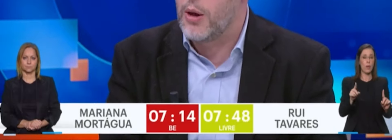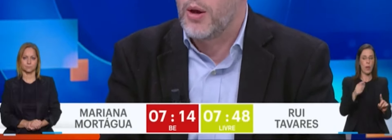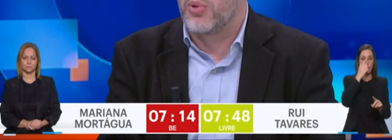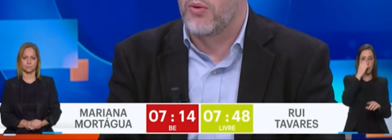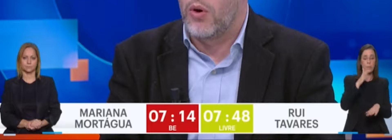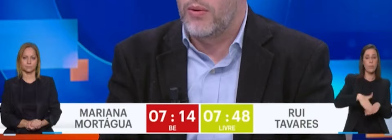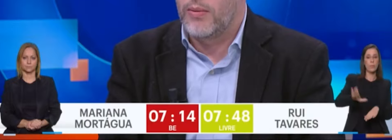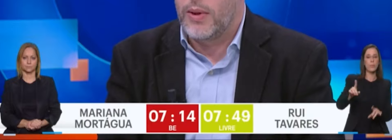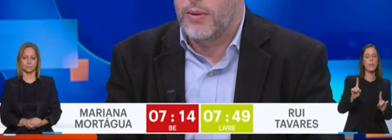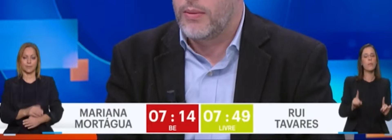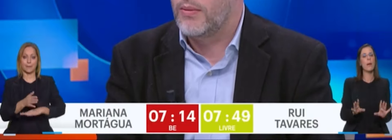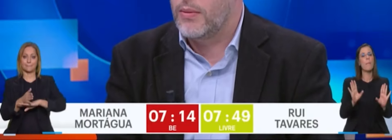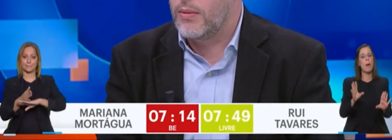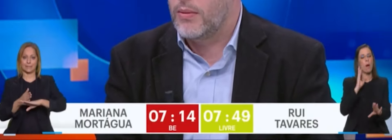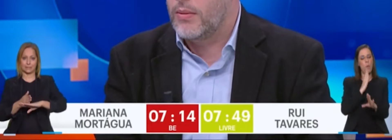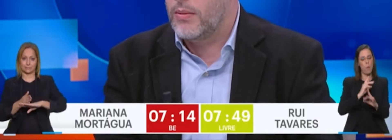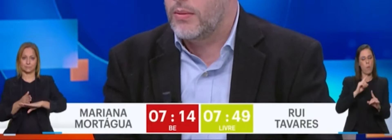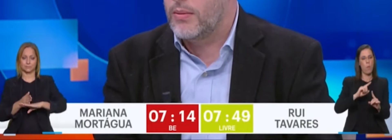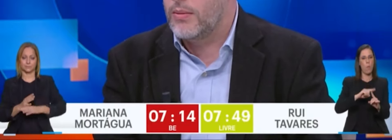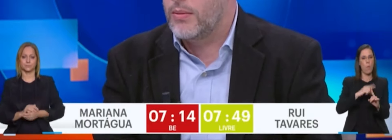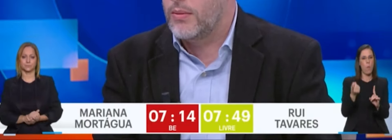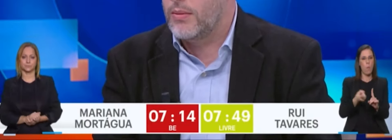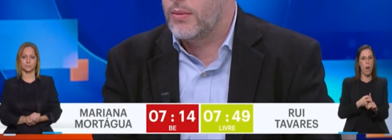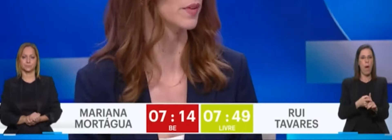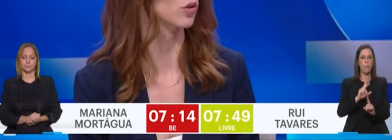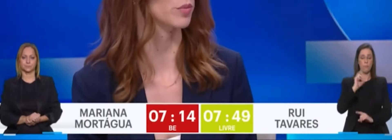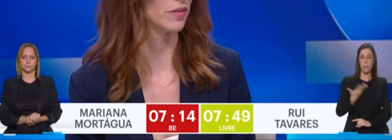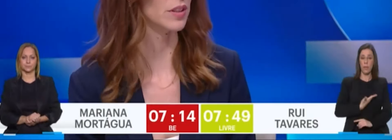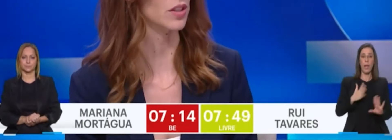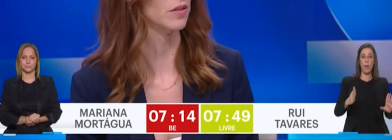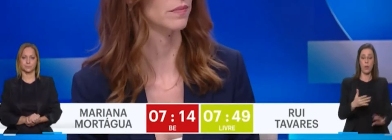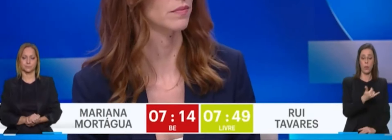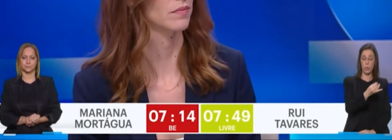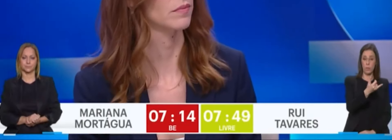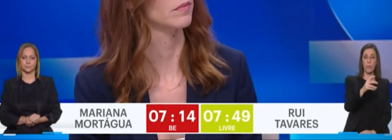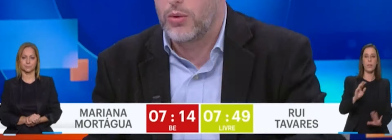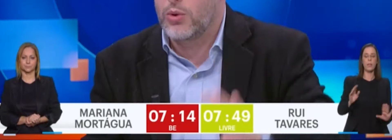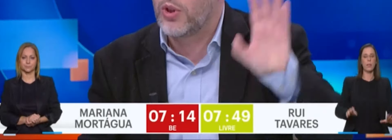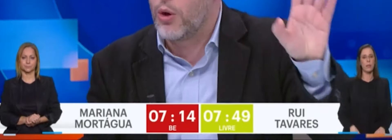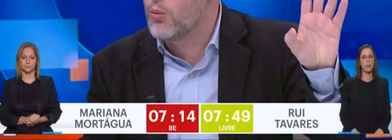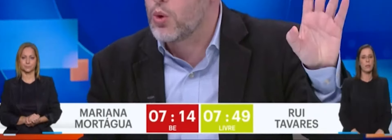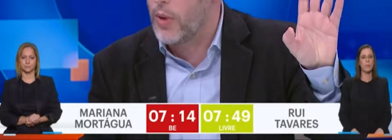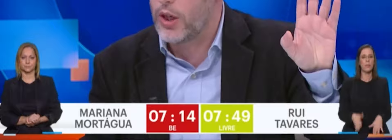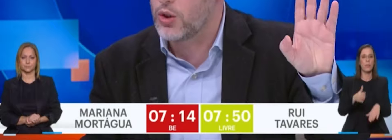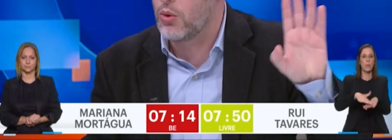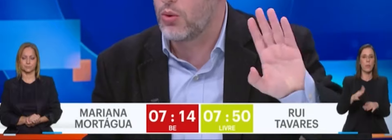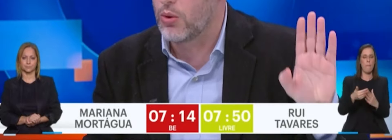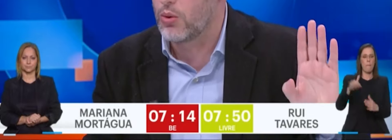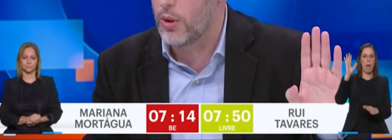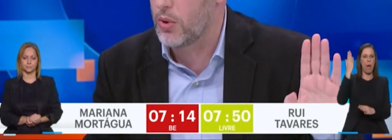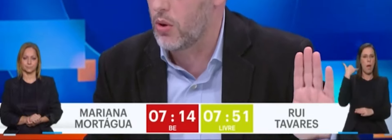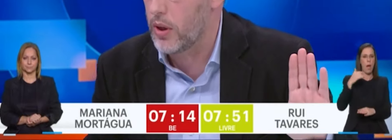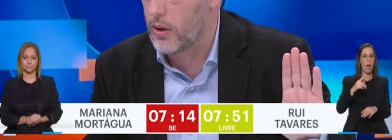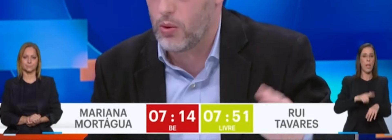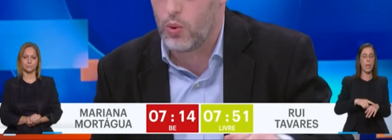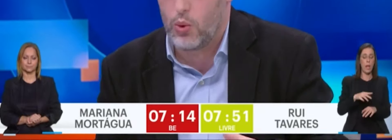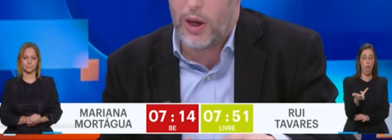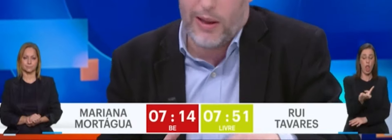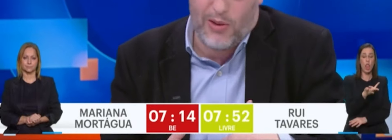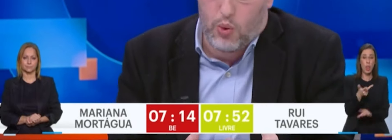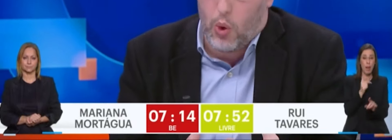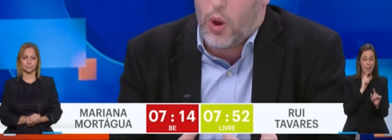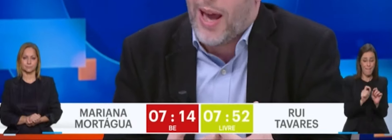saem ainda que neste último ano batemos o número recorde em 2023 de saiam muito mais do durante o tempo da